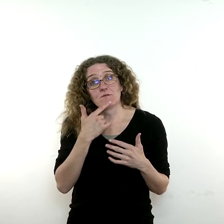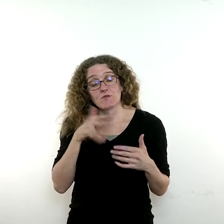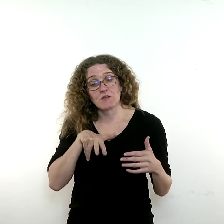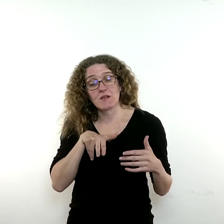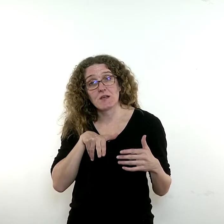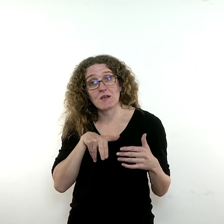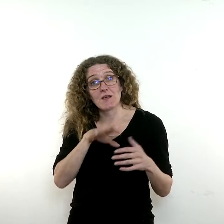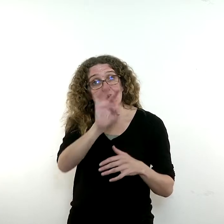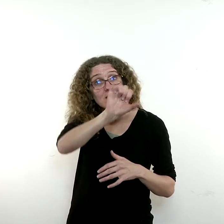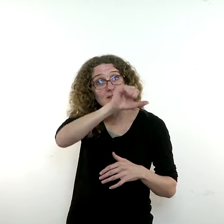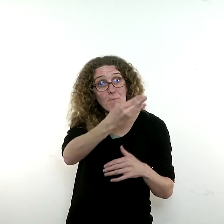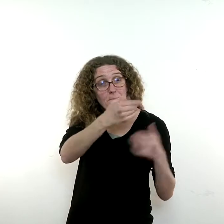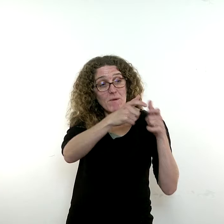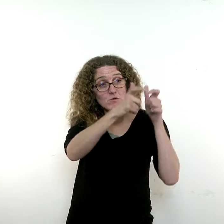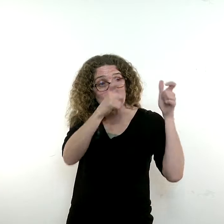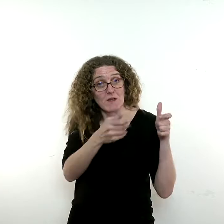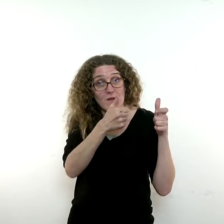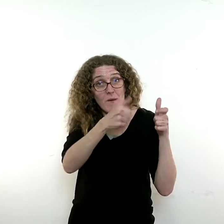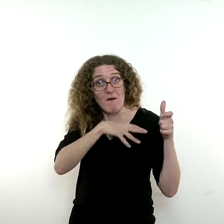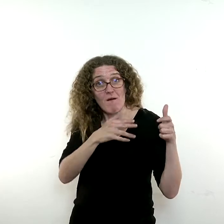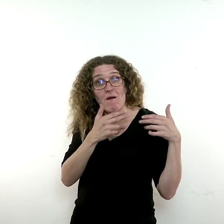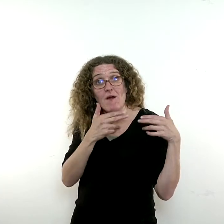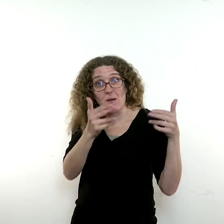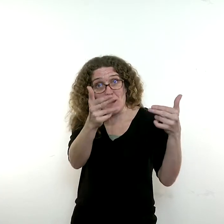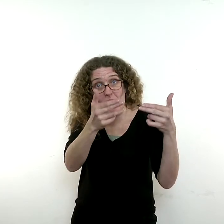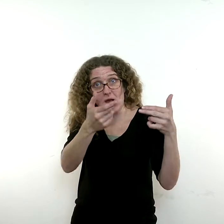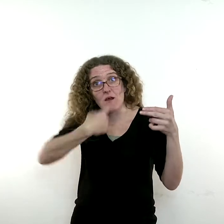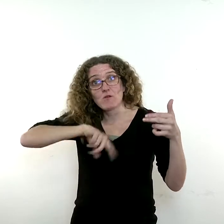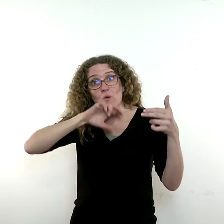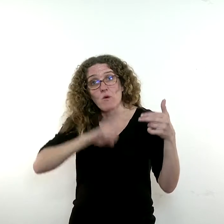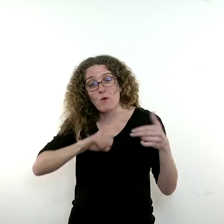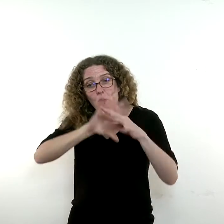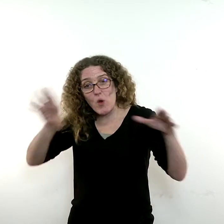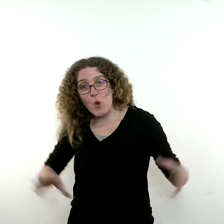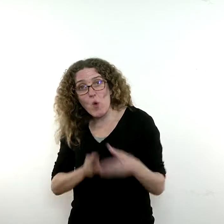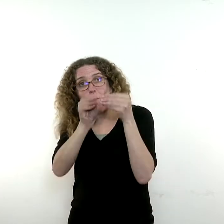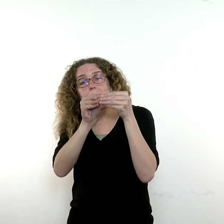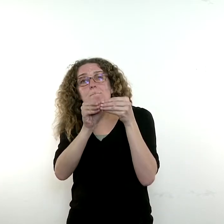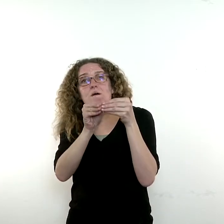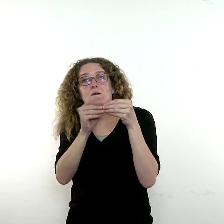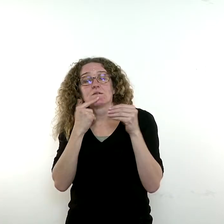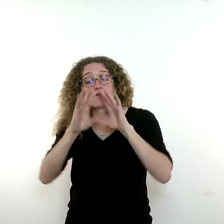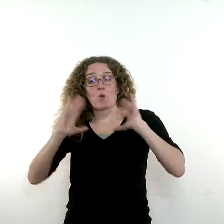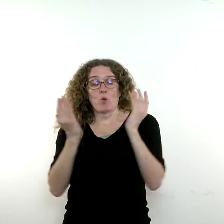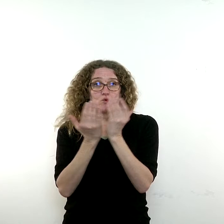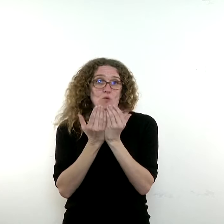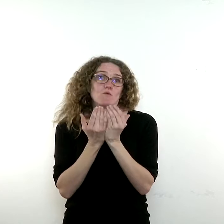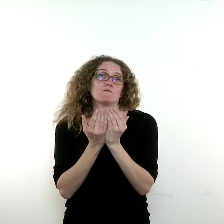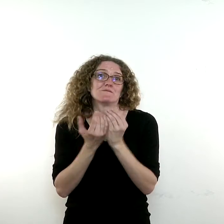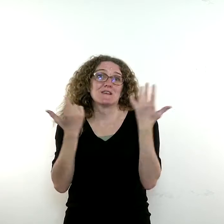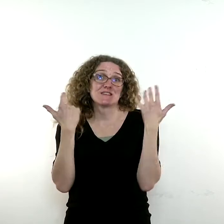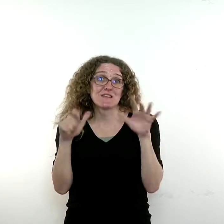sont gérées par TAB, ce qui permettra d'avoir in fine 700 caméras dont les images seront